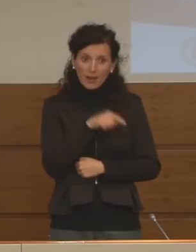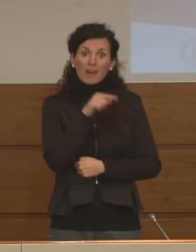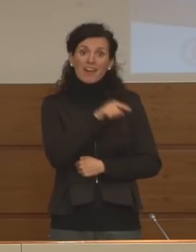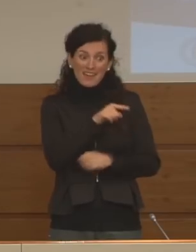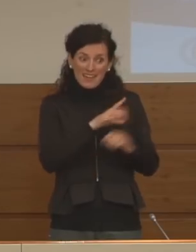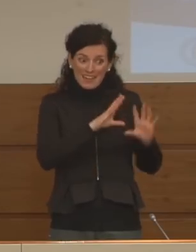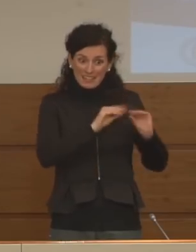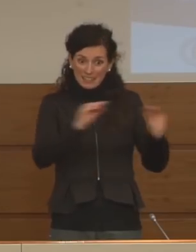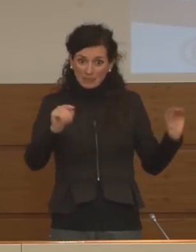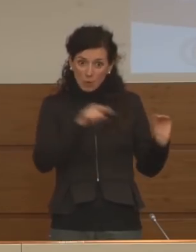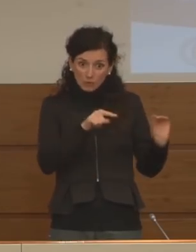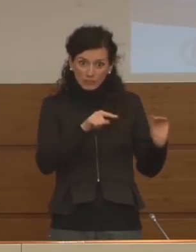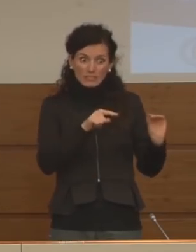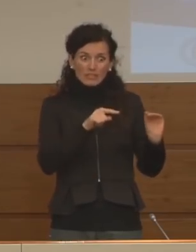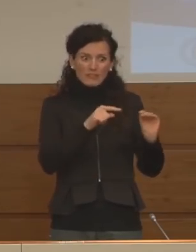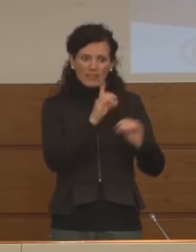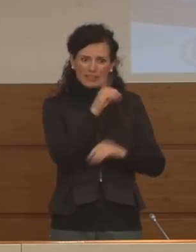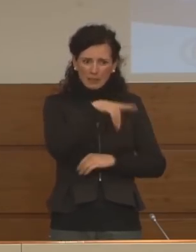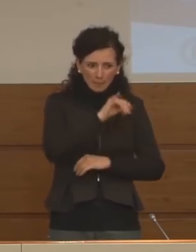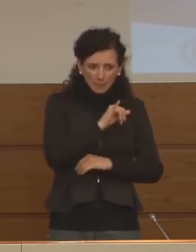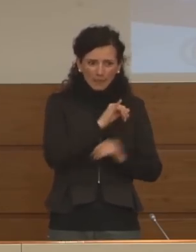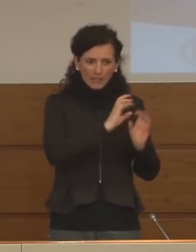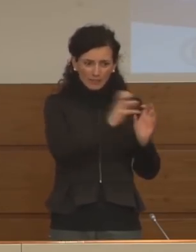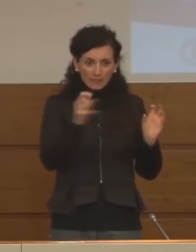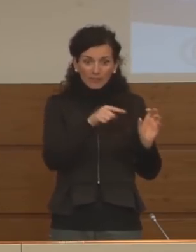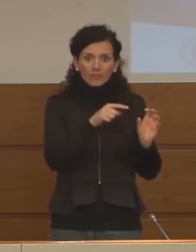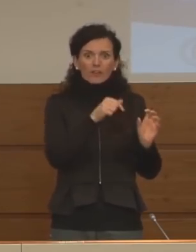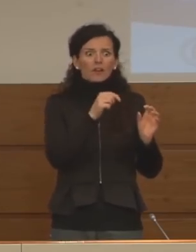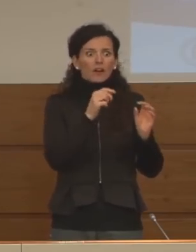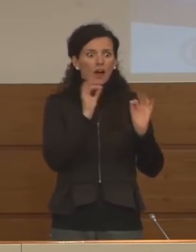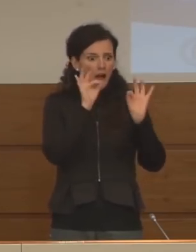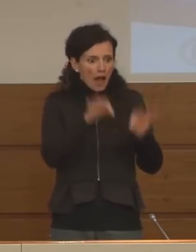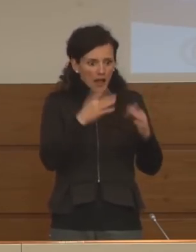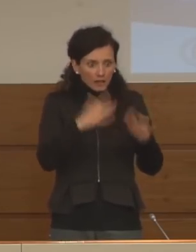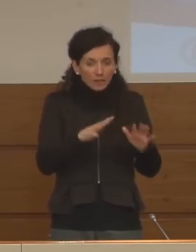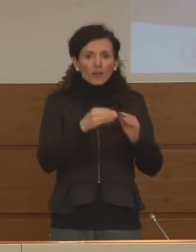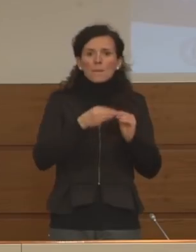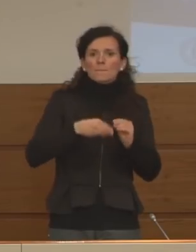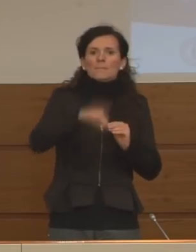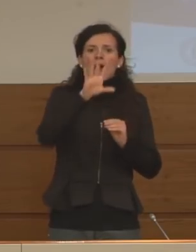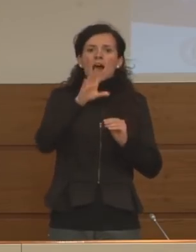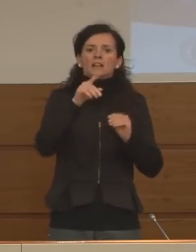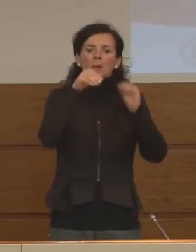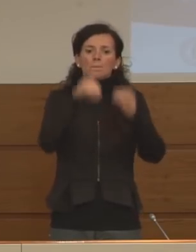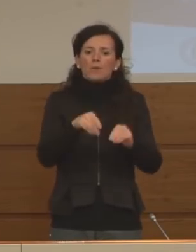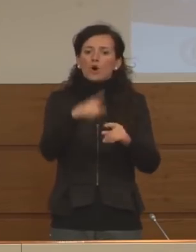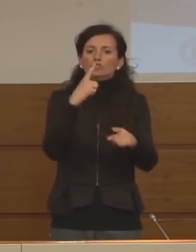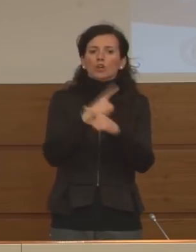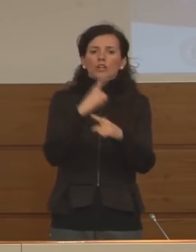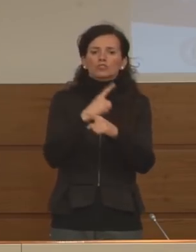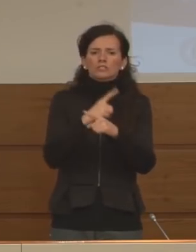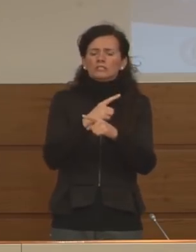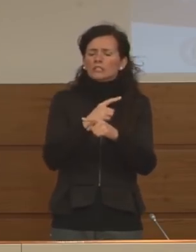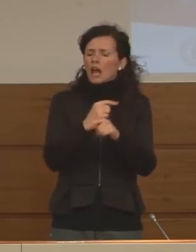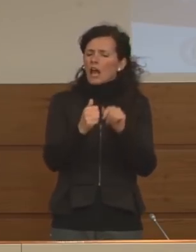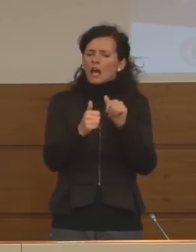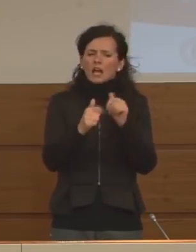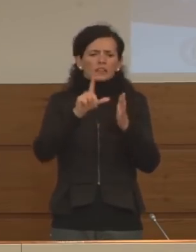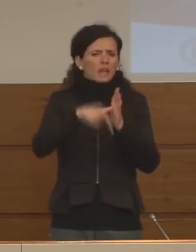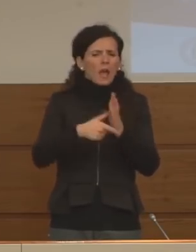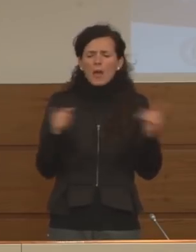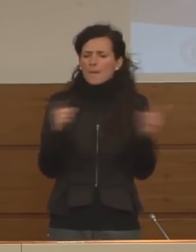arrivare nei luoghi dove servono su tutto il nostro territorio prima possibile